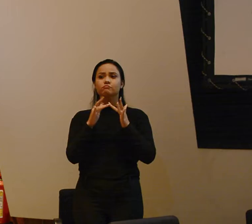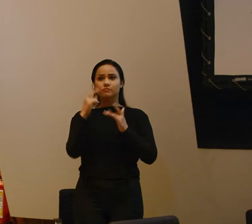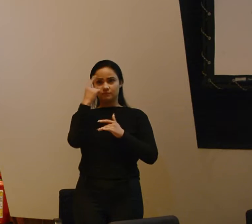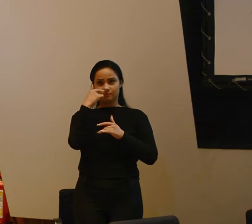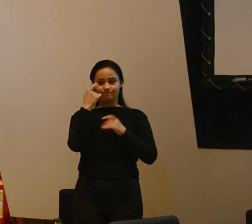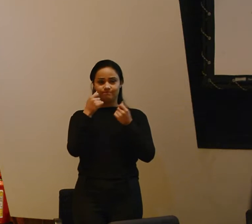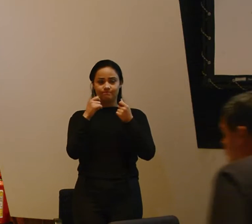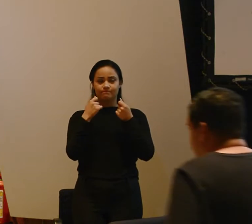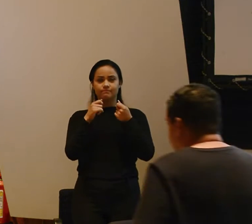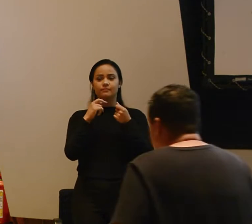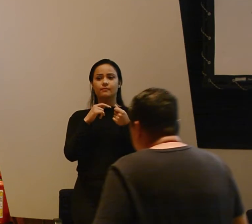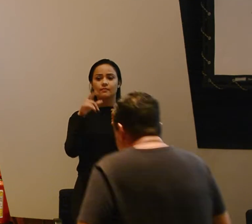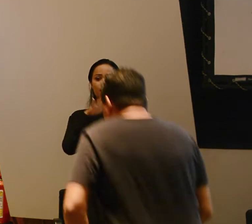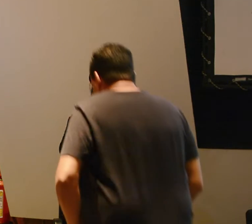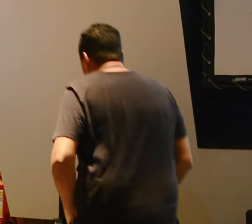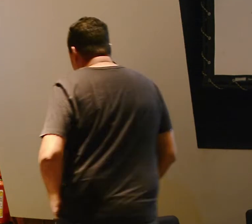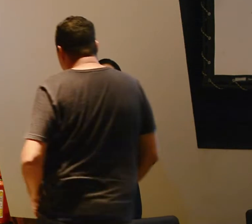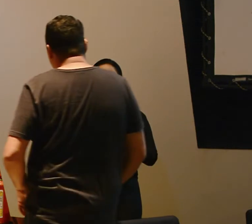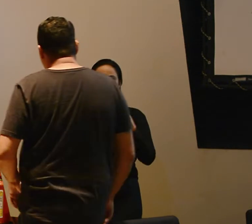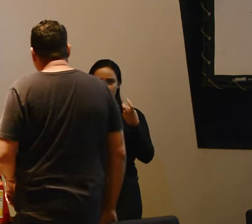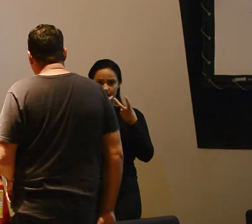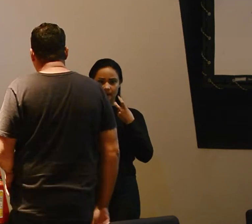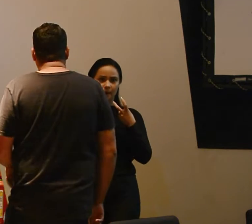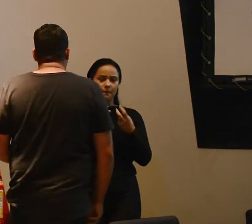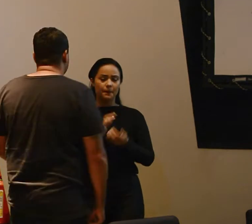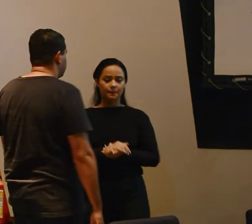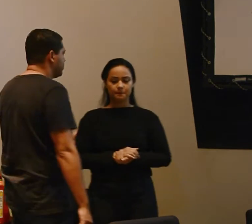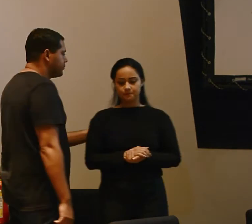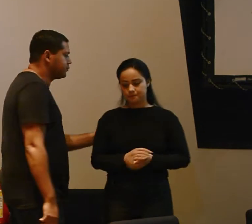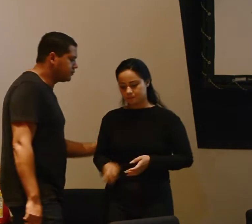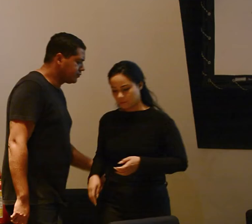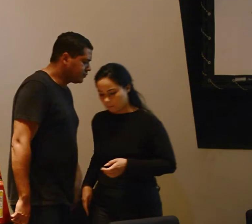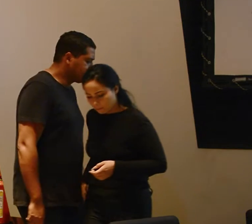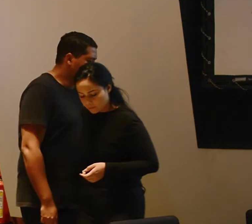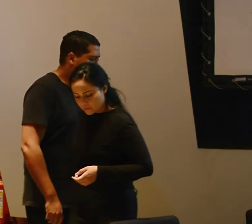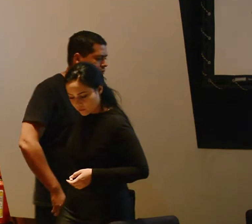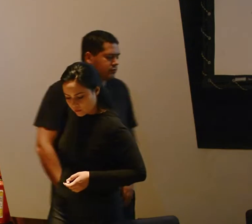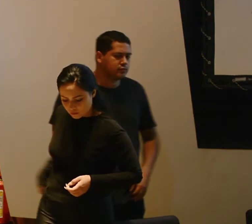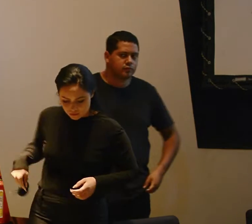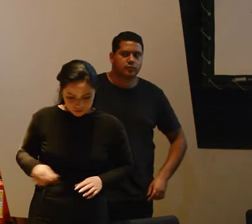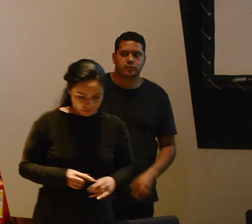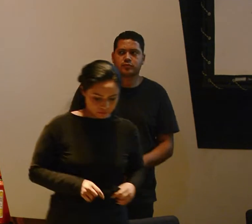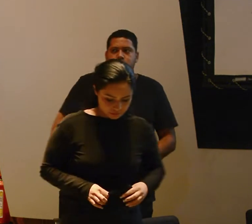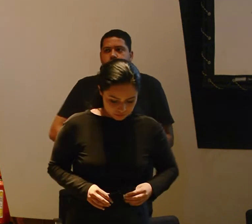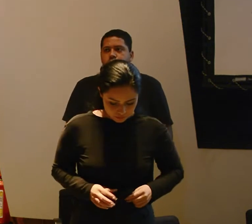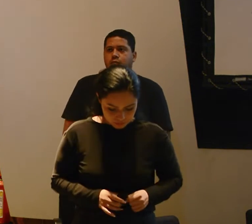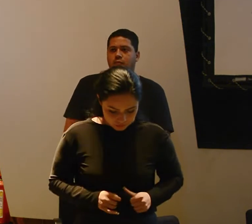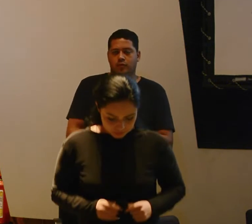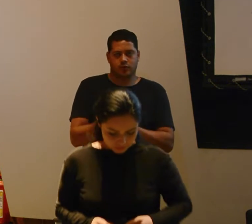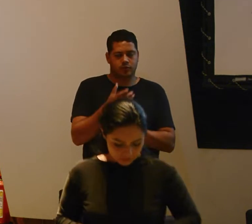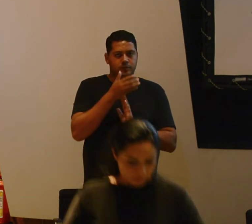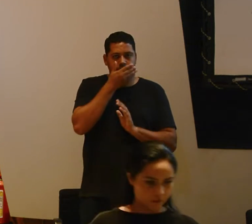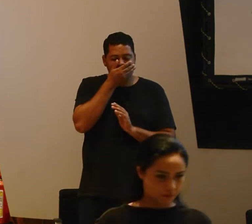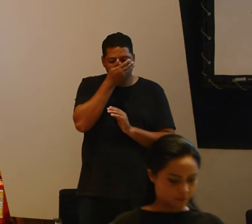que é necessário para que a criança observe e assim consiga imitar o adulto, né, ou mesmo outro